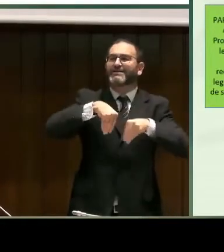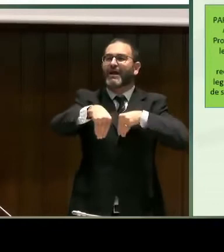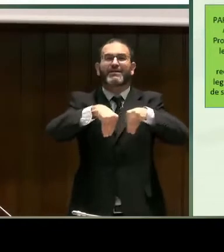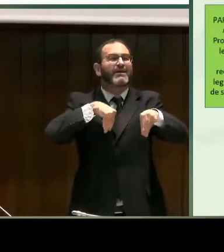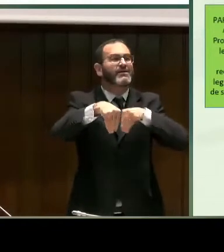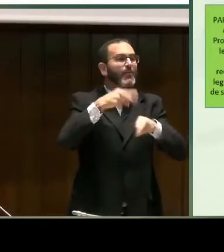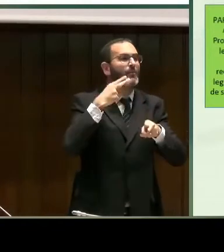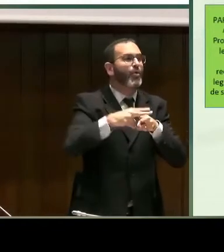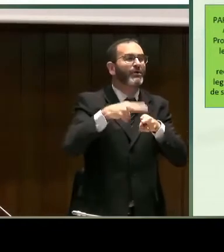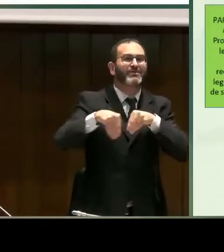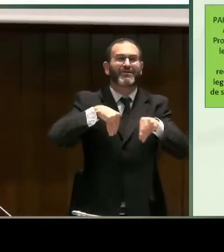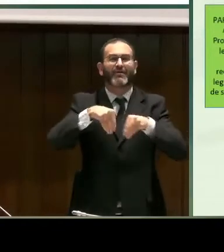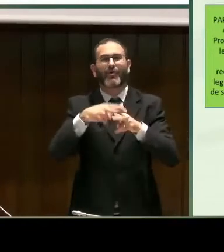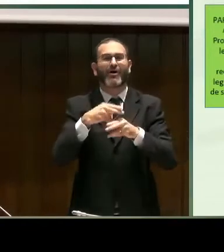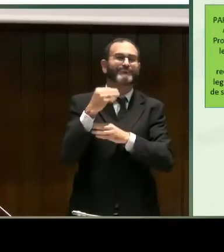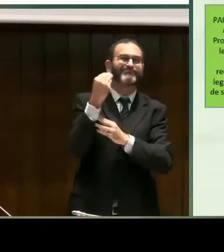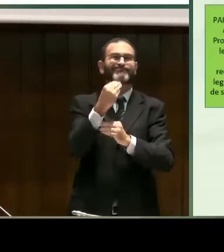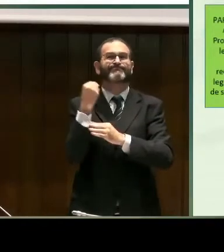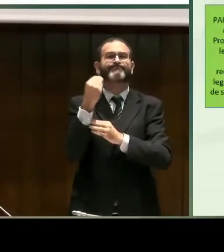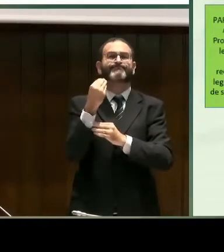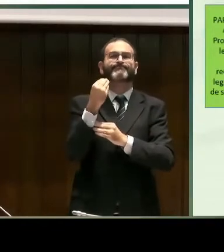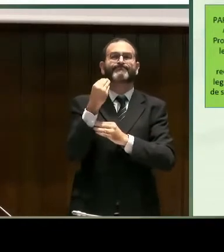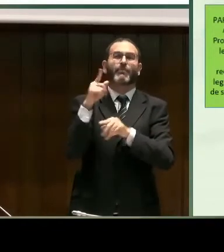y en Andalucía empezamos a